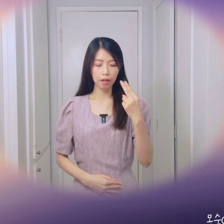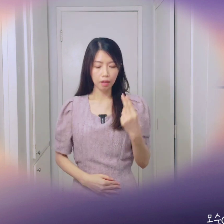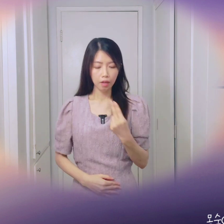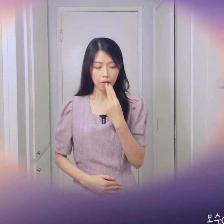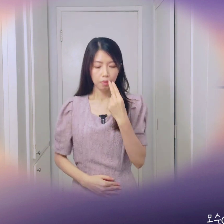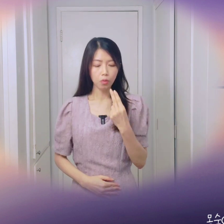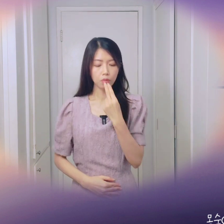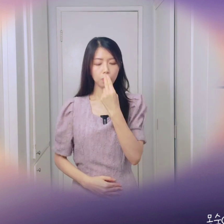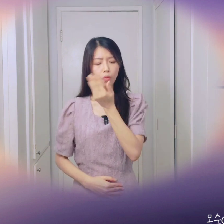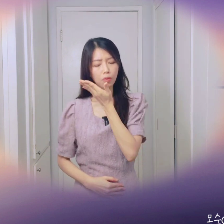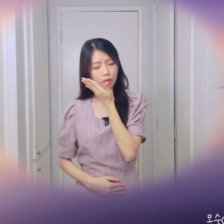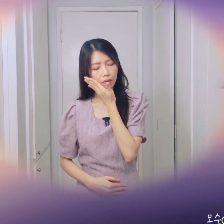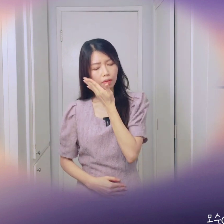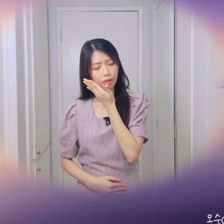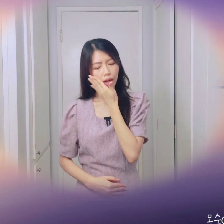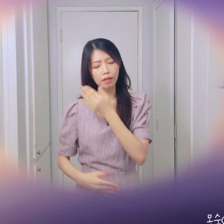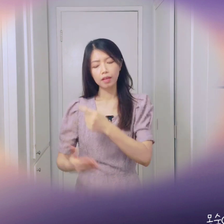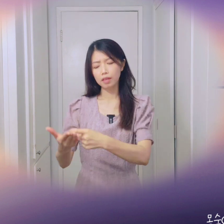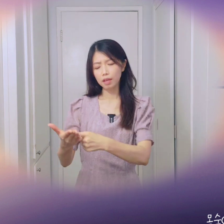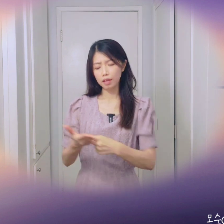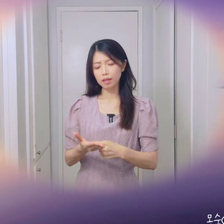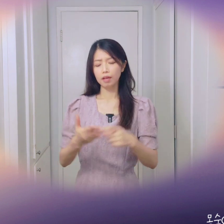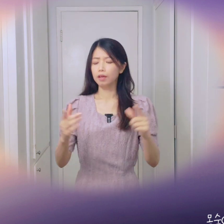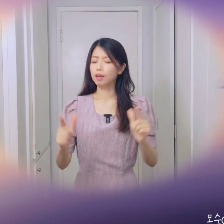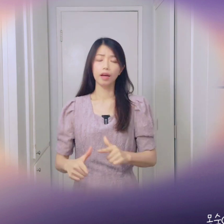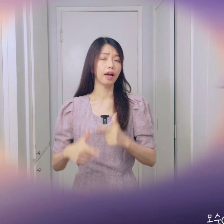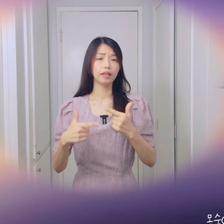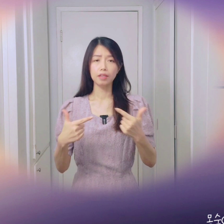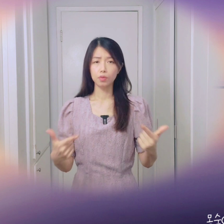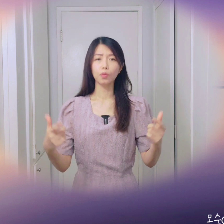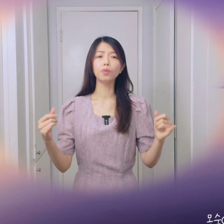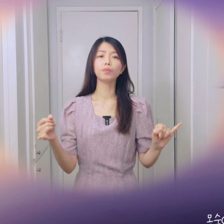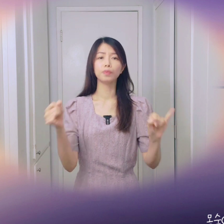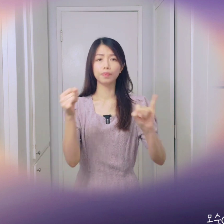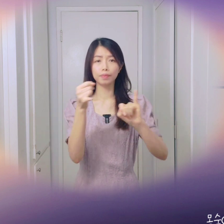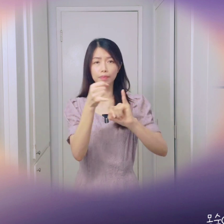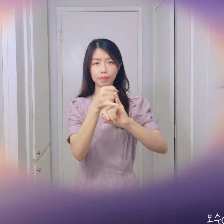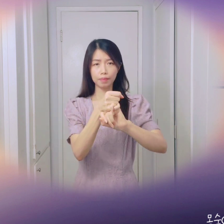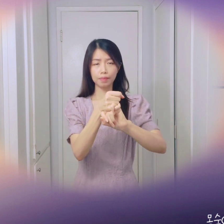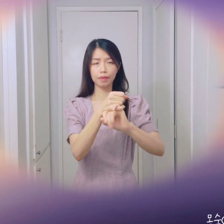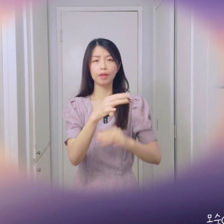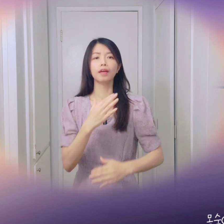됩니다. 목숨도 아끼지 않겠소.